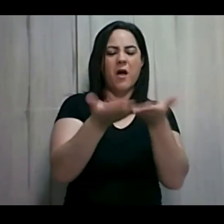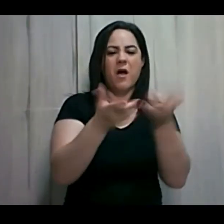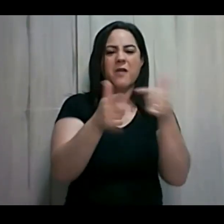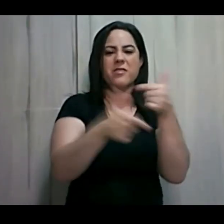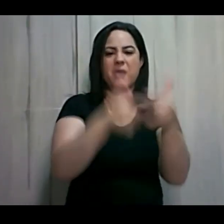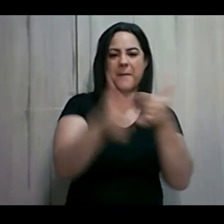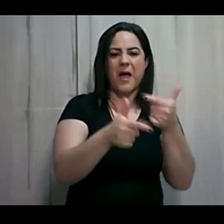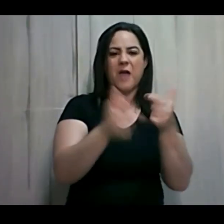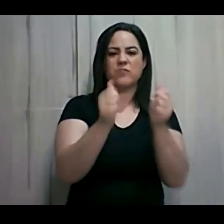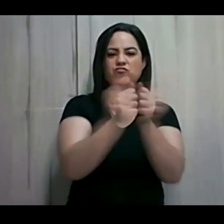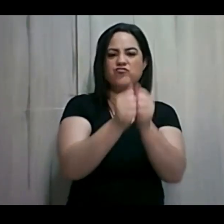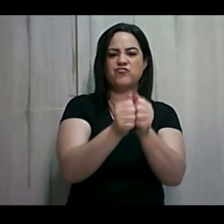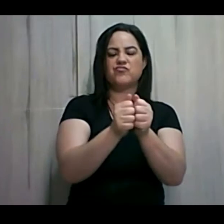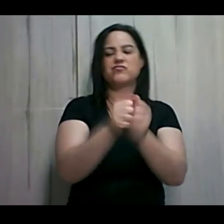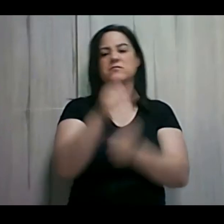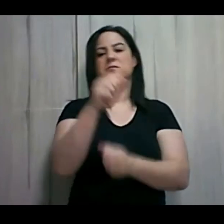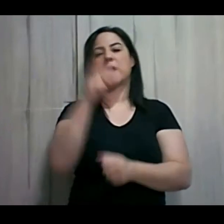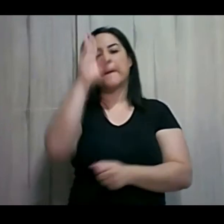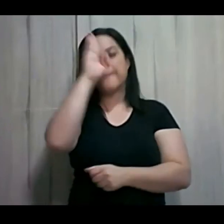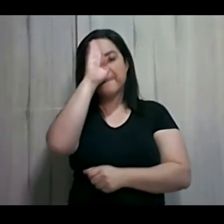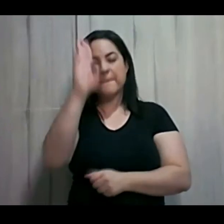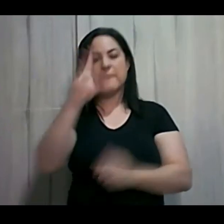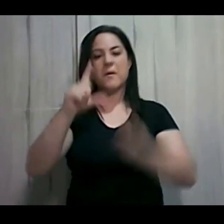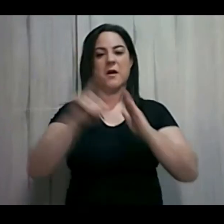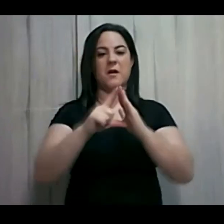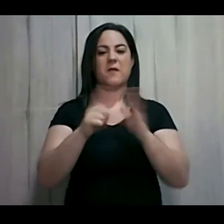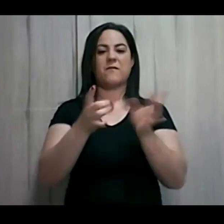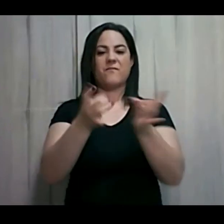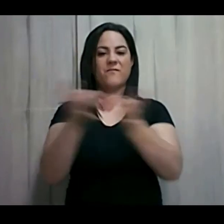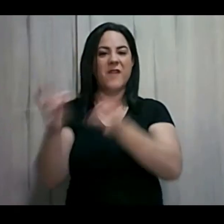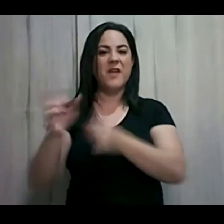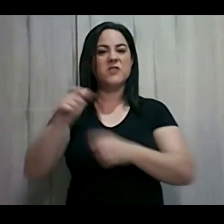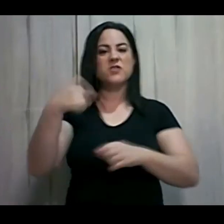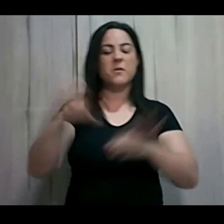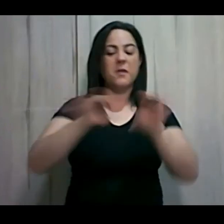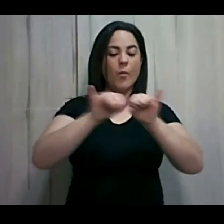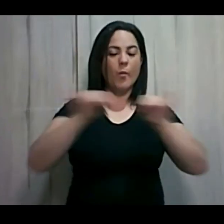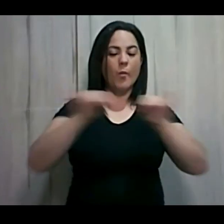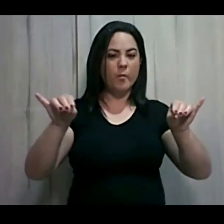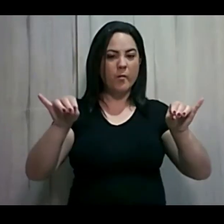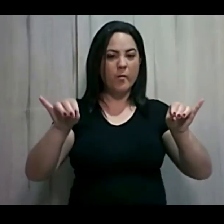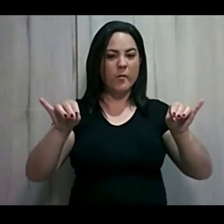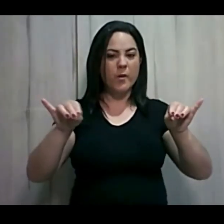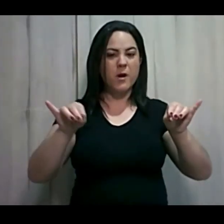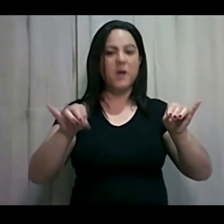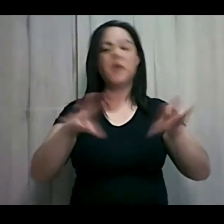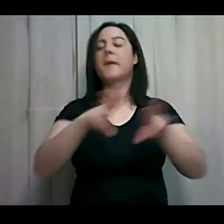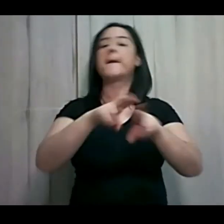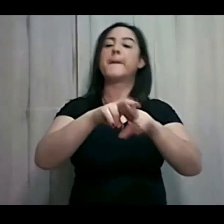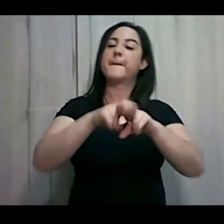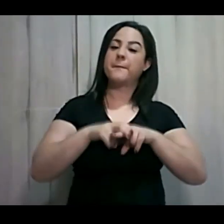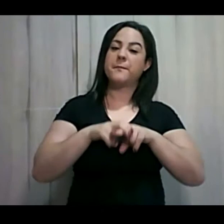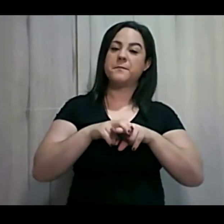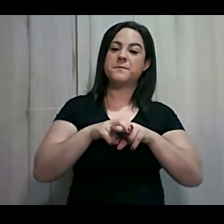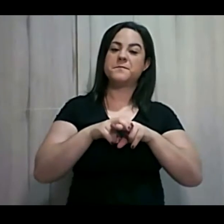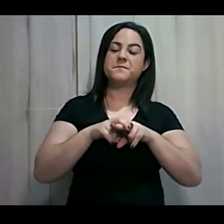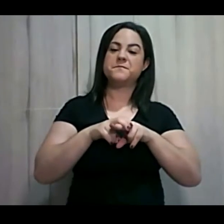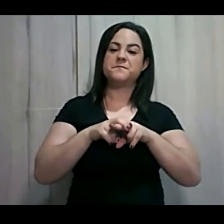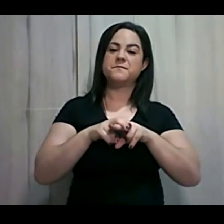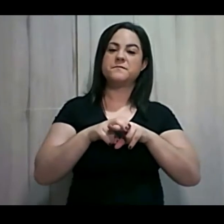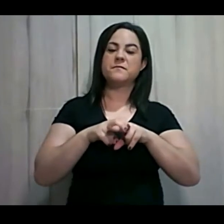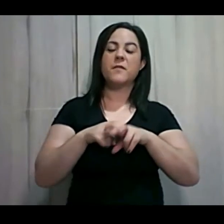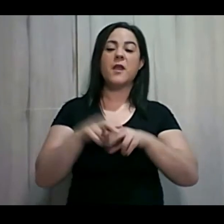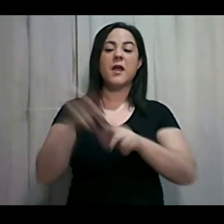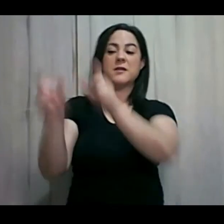comércio, principalmente no comércio de púrpura e tecidos. Então, por causa disso, essas pessoas